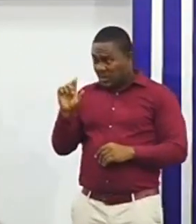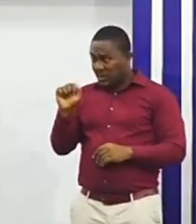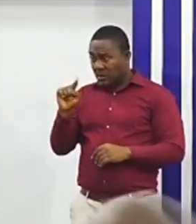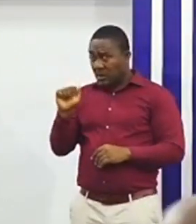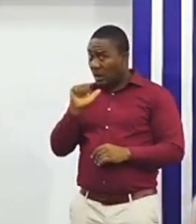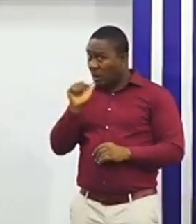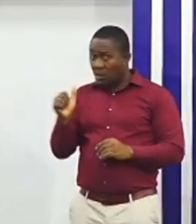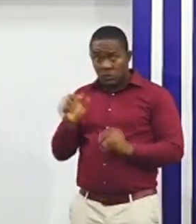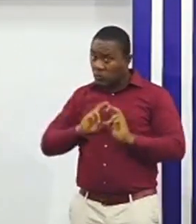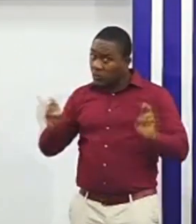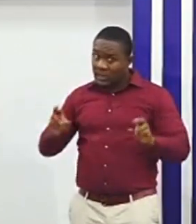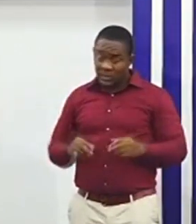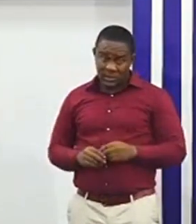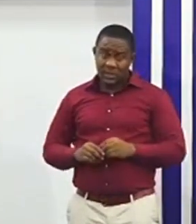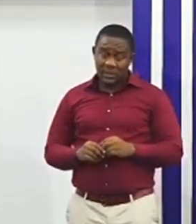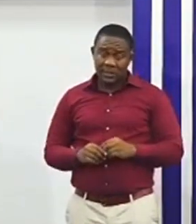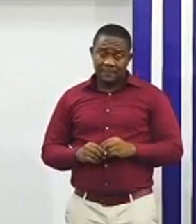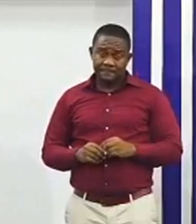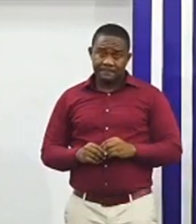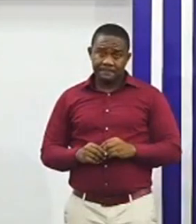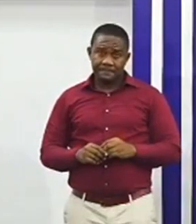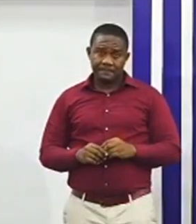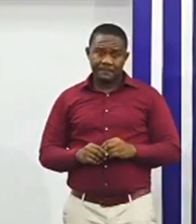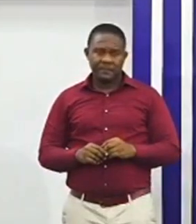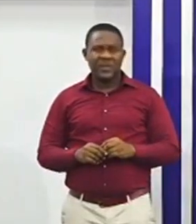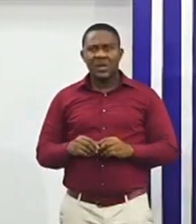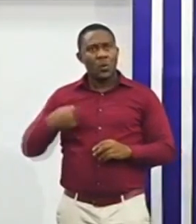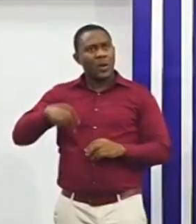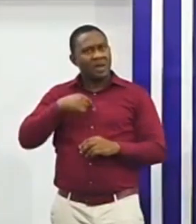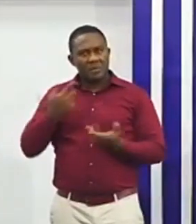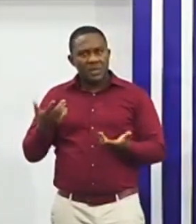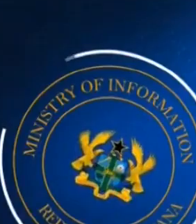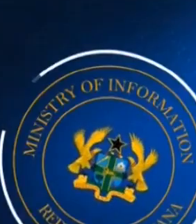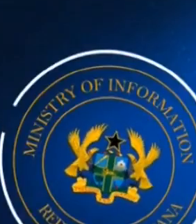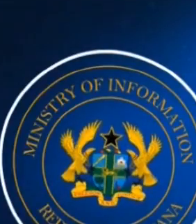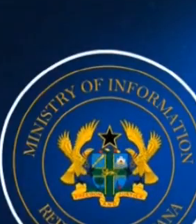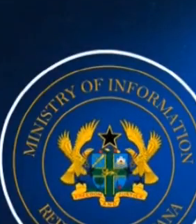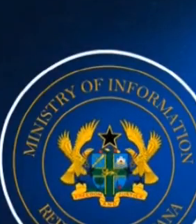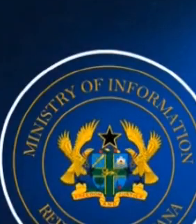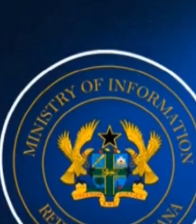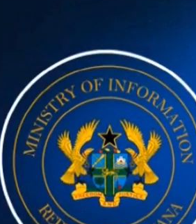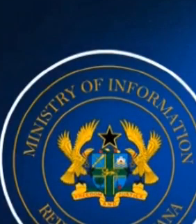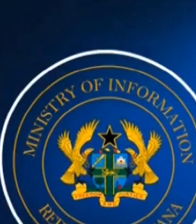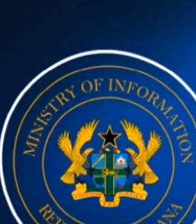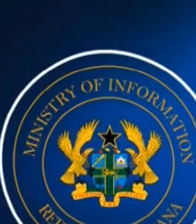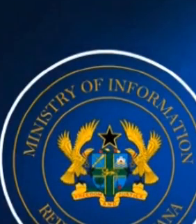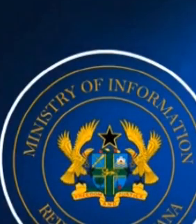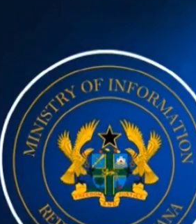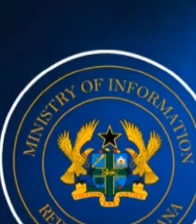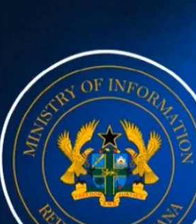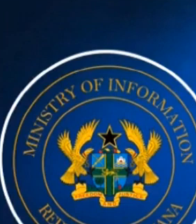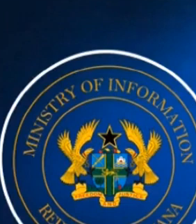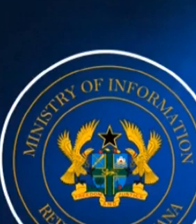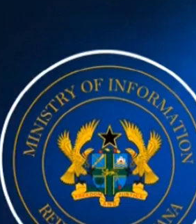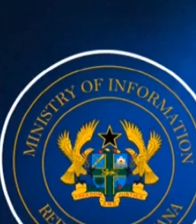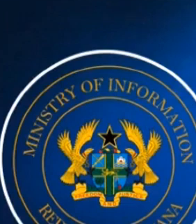yaga see ka te tuuro a sobie na ba naŋ biŋ kote ka te tuuro. Nii lɛ kaale a minister na na kaare a Ghana teŋ